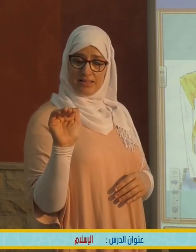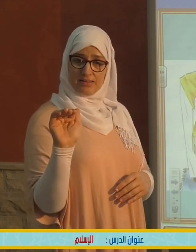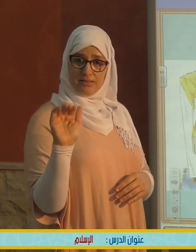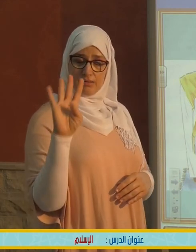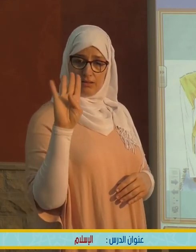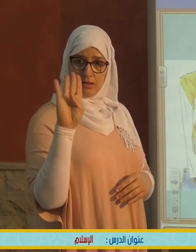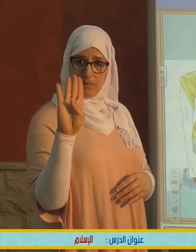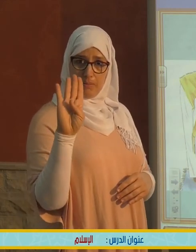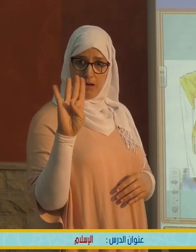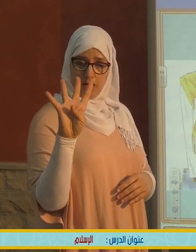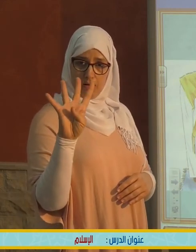4 ركعات.